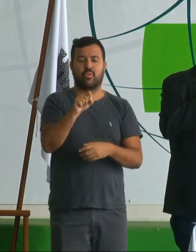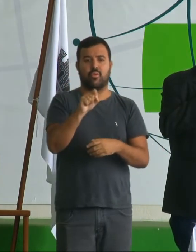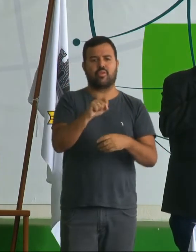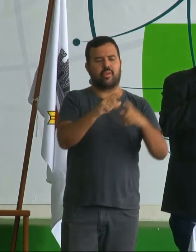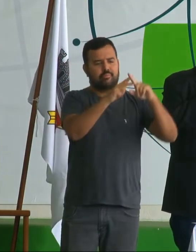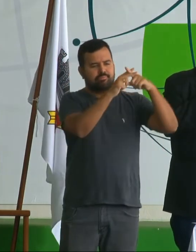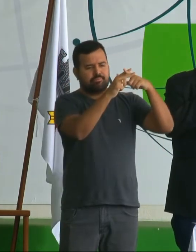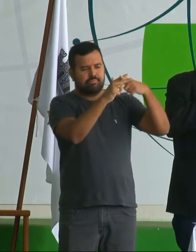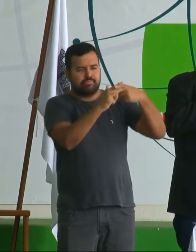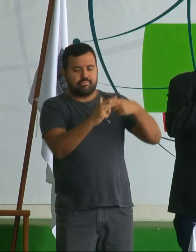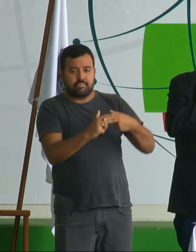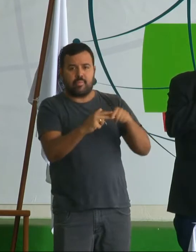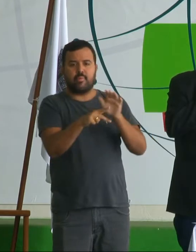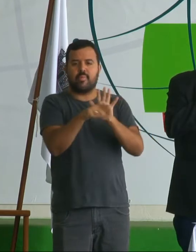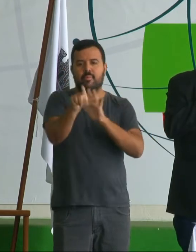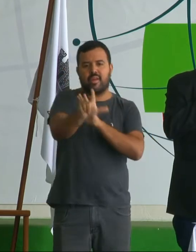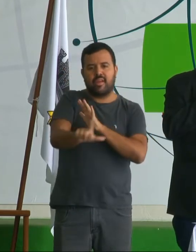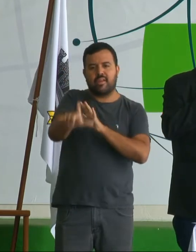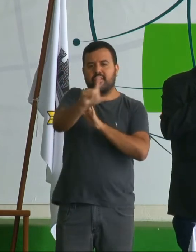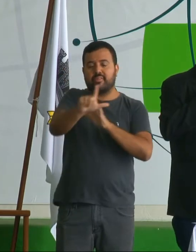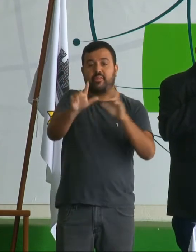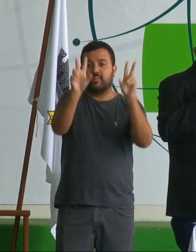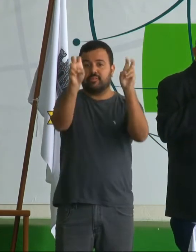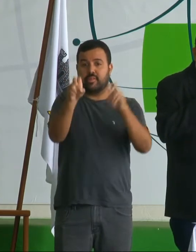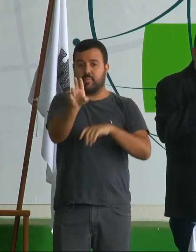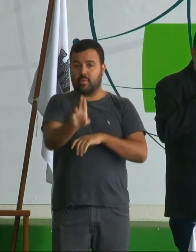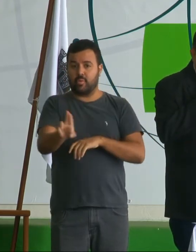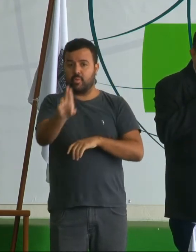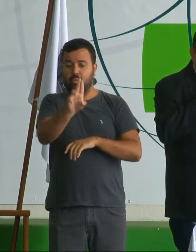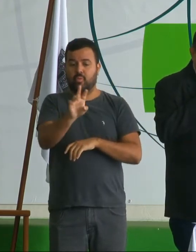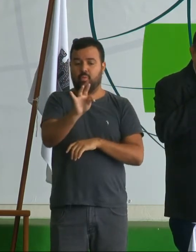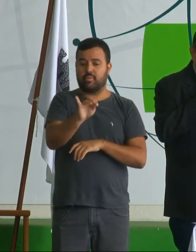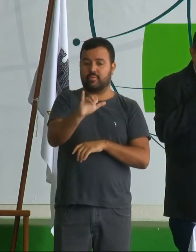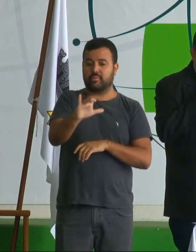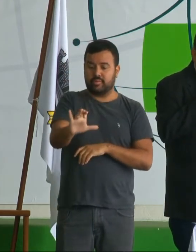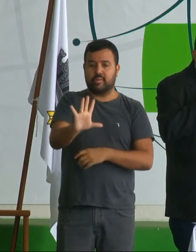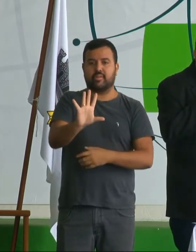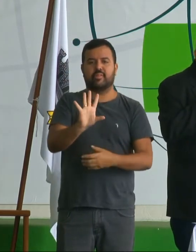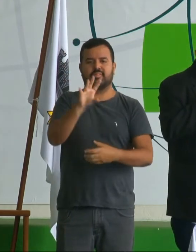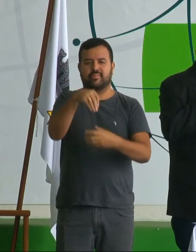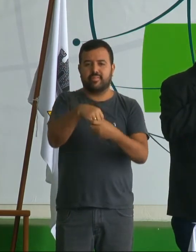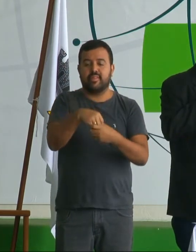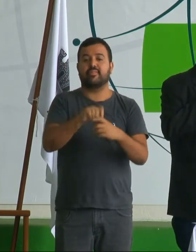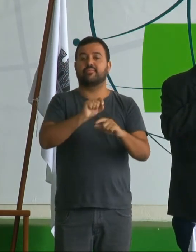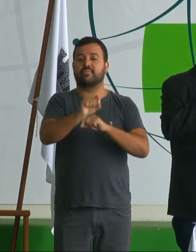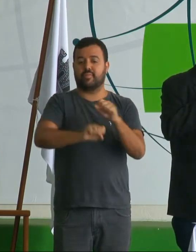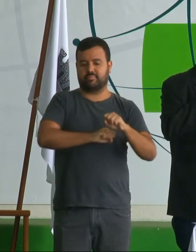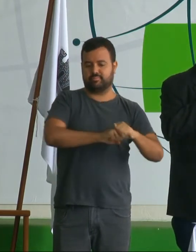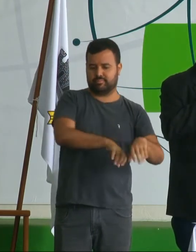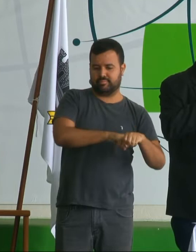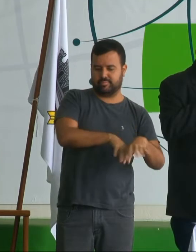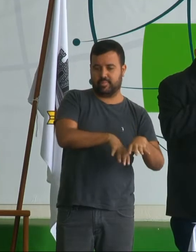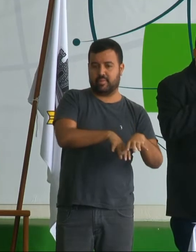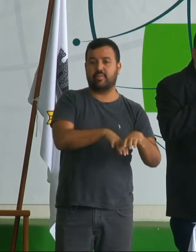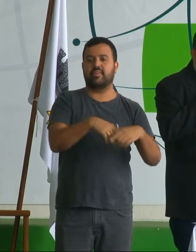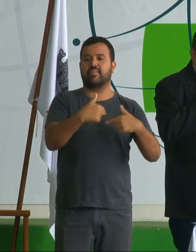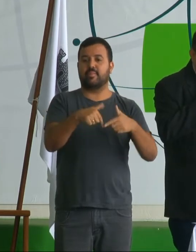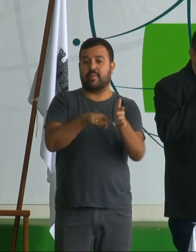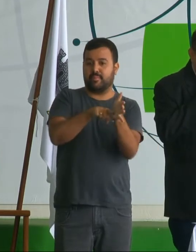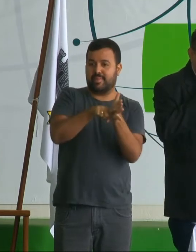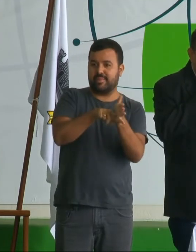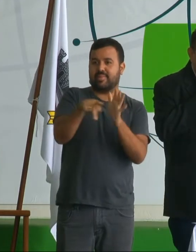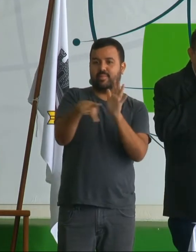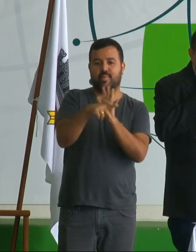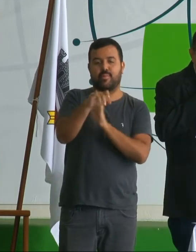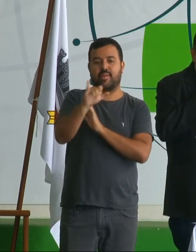revisão sistemática da literatura sobre o uso de TICs, das TICs na educação. O trabalho é